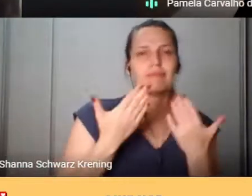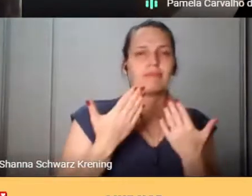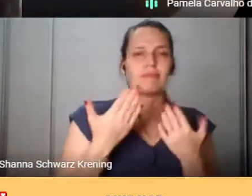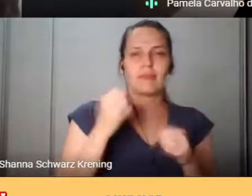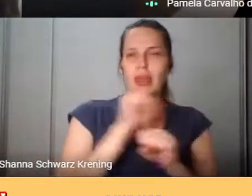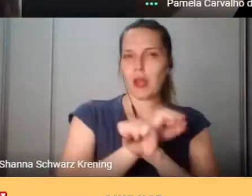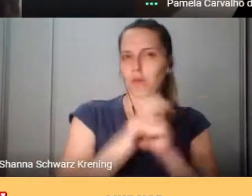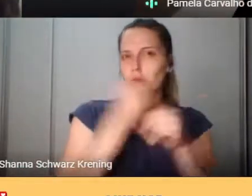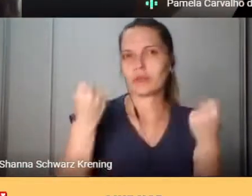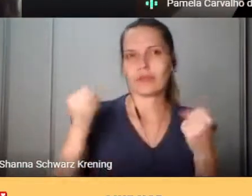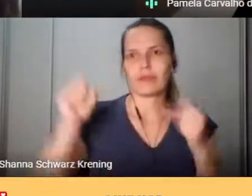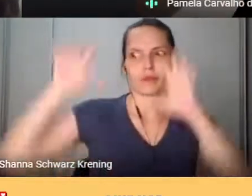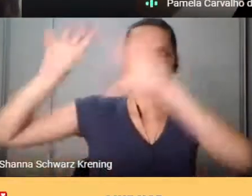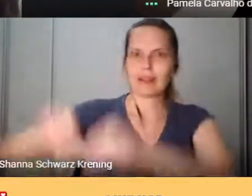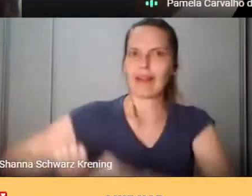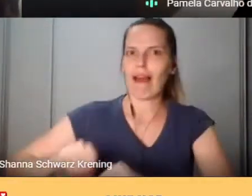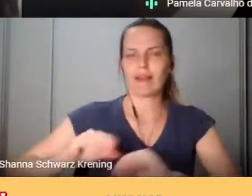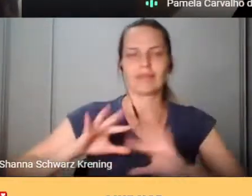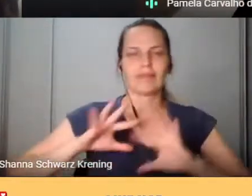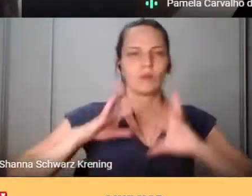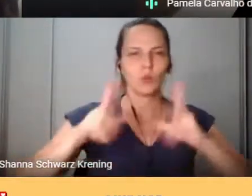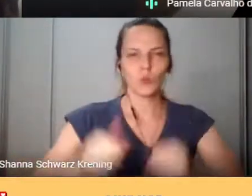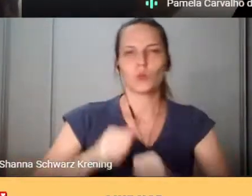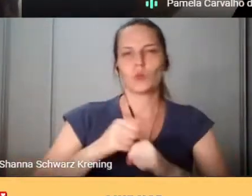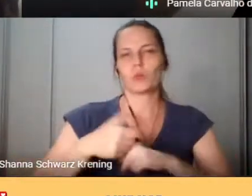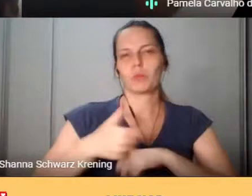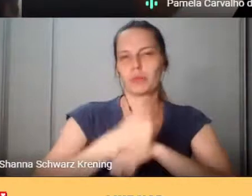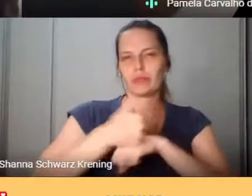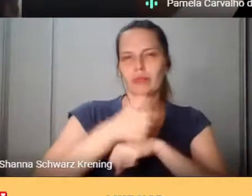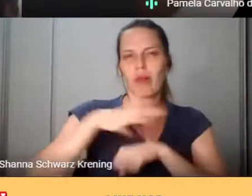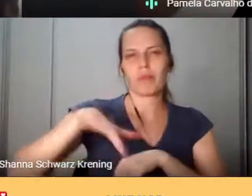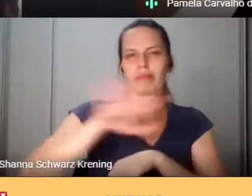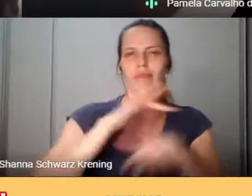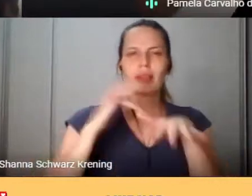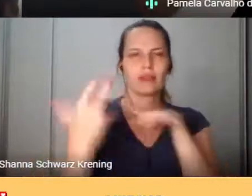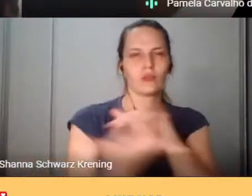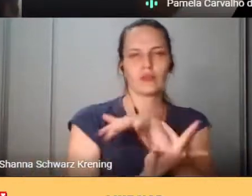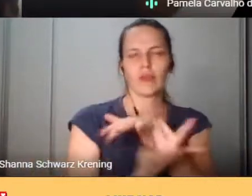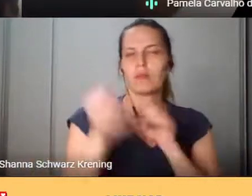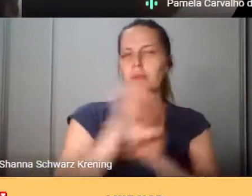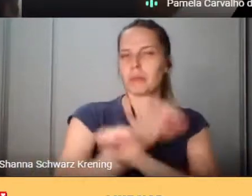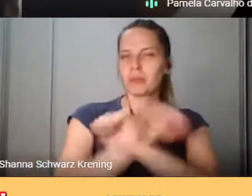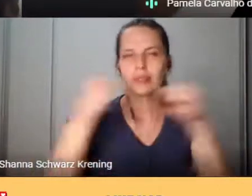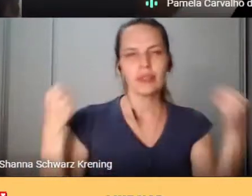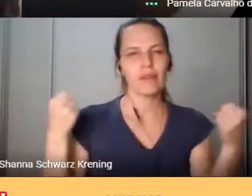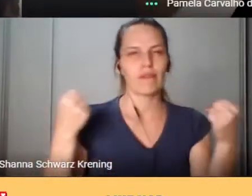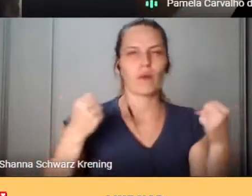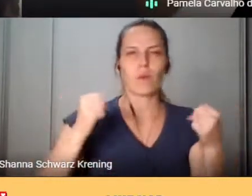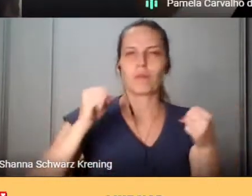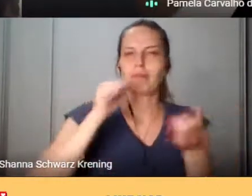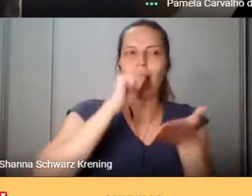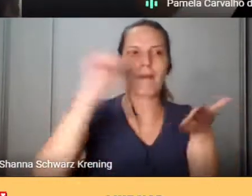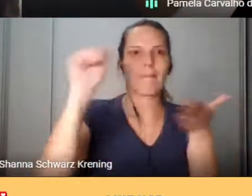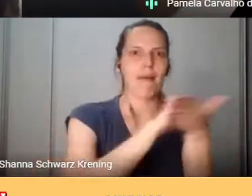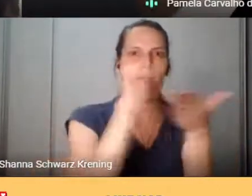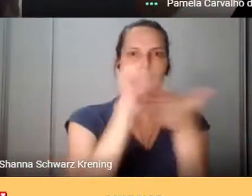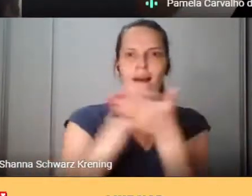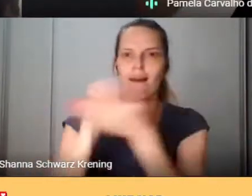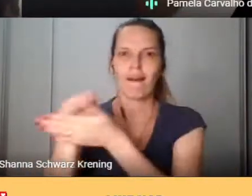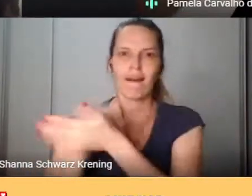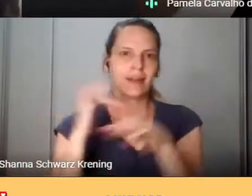os aparelhos, todas as telas, né? Que é profissional de rede social, não tem como excluir todas as contas de rede social. Então,